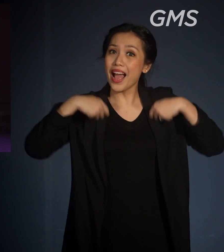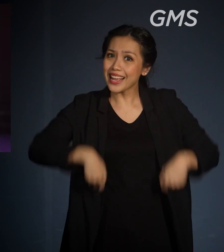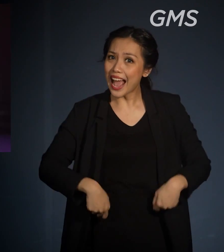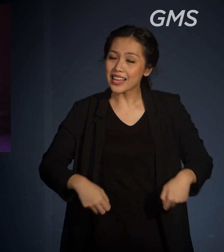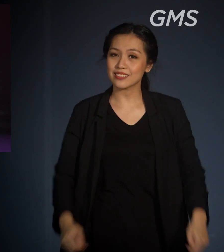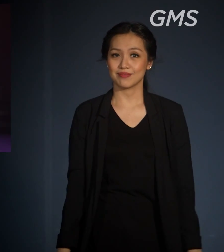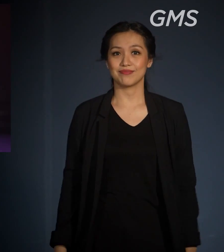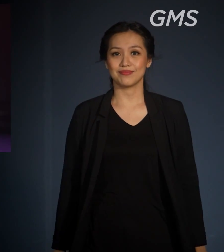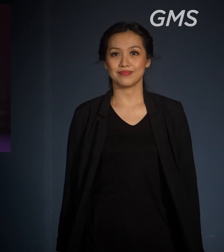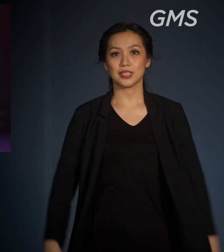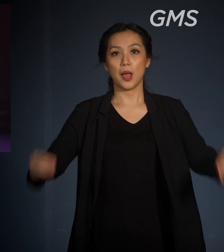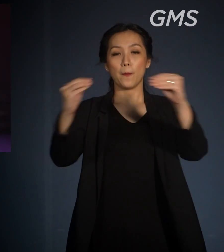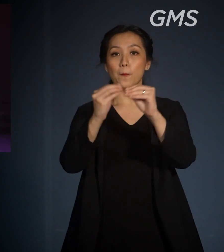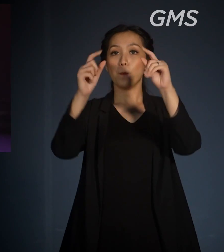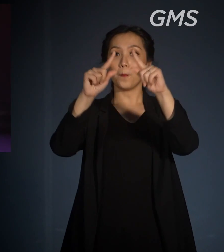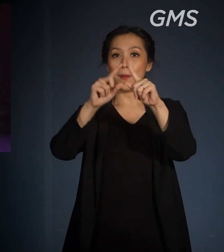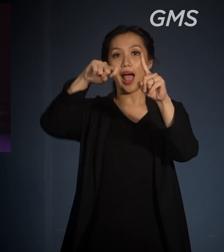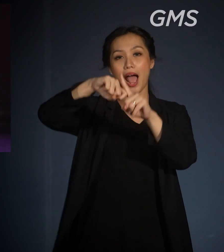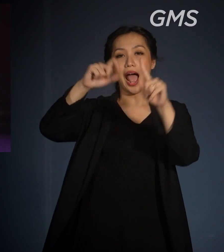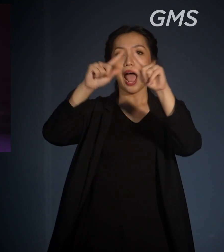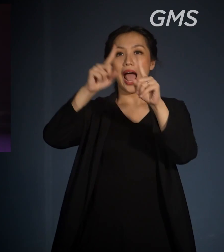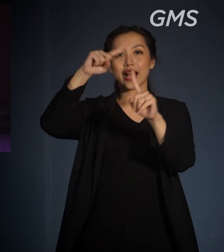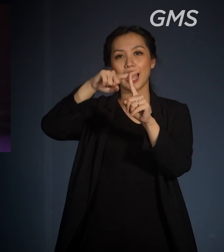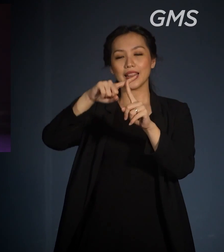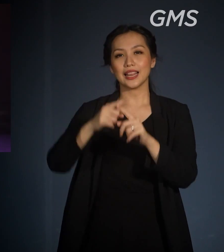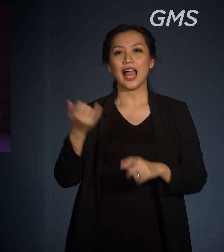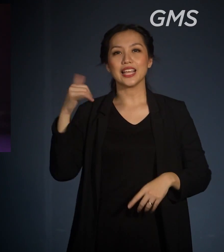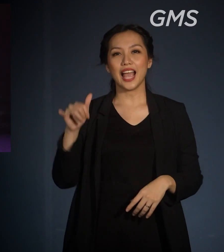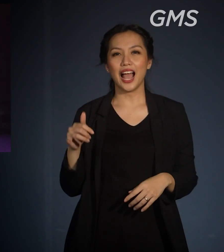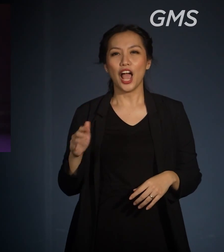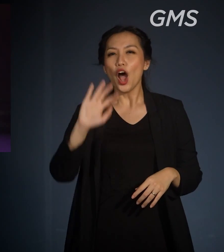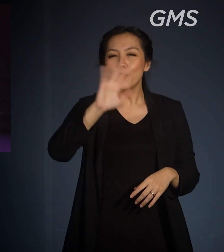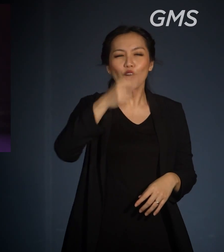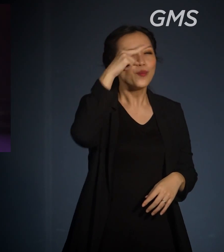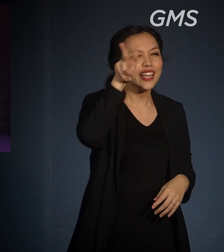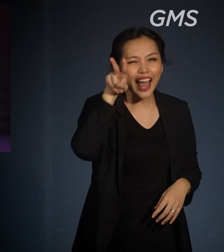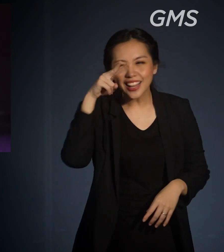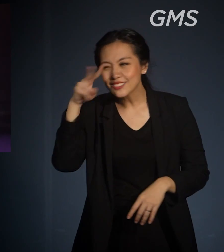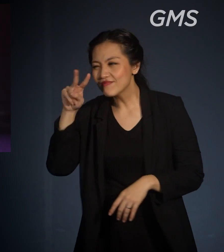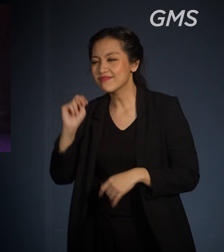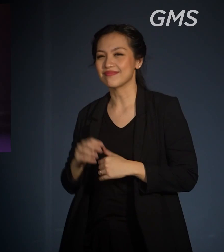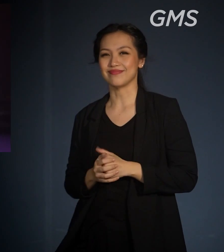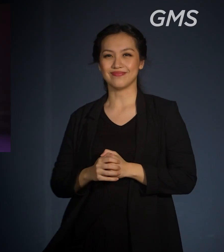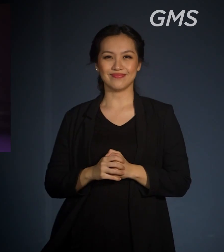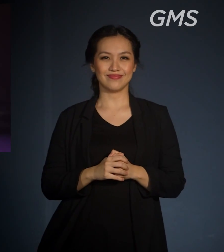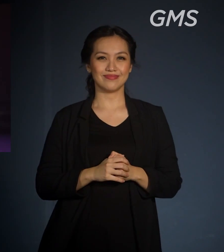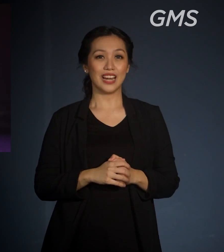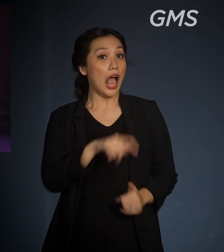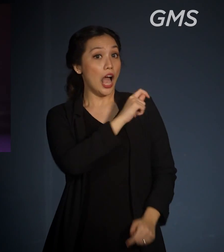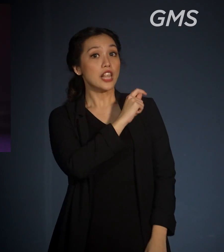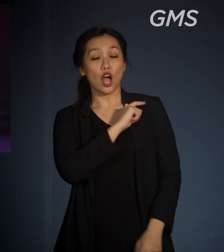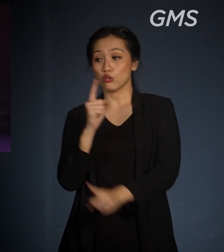sebuah bakat yang masih terpendam, saudara. Nah, adalah tanggung jawab kita untuk kita